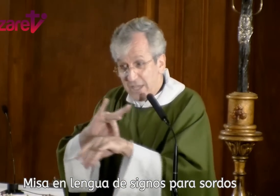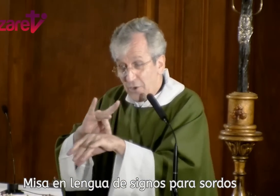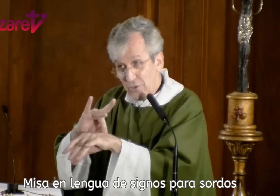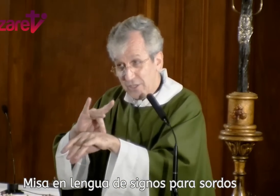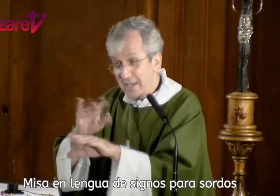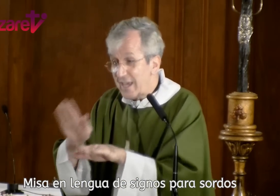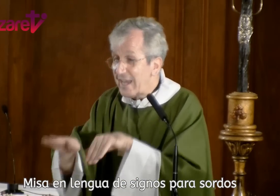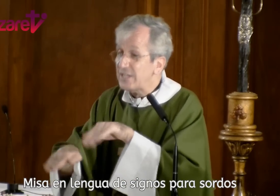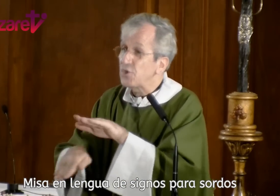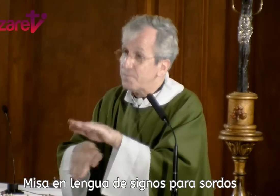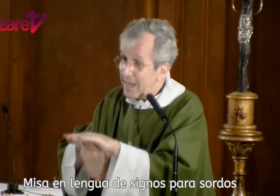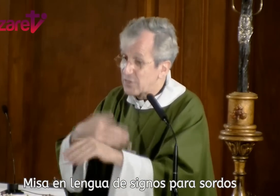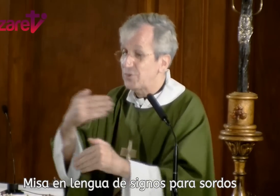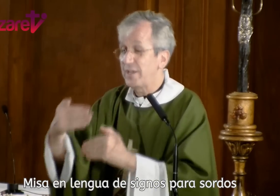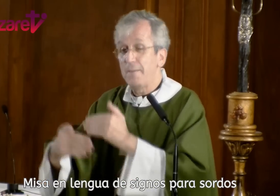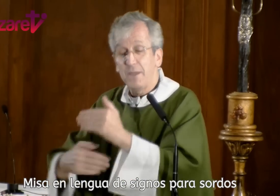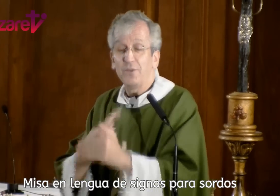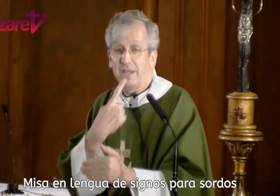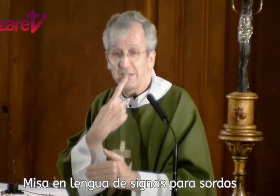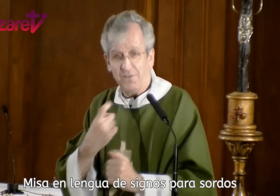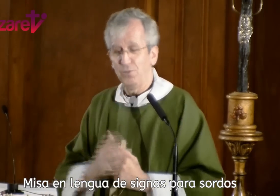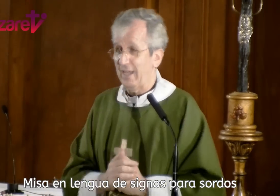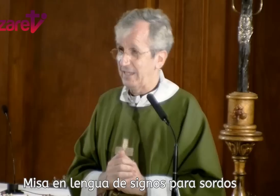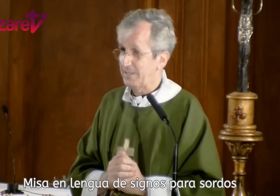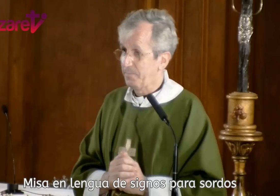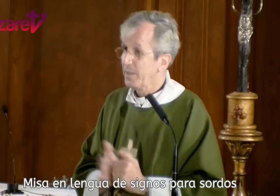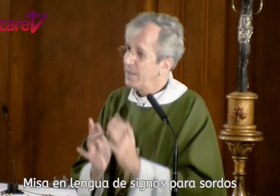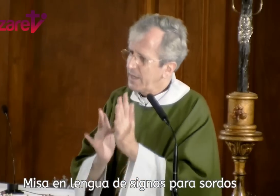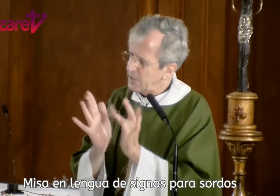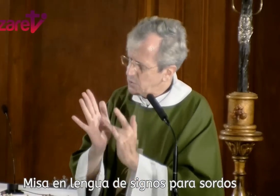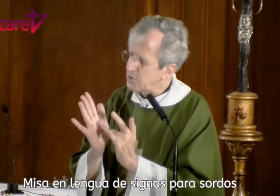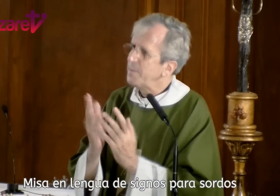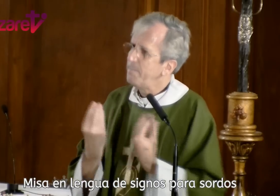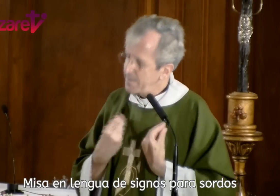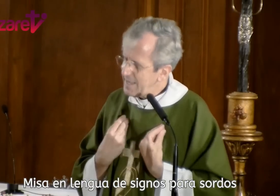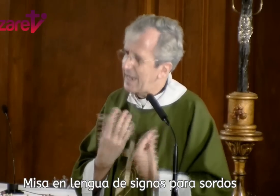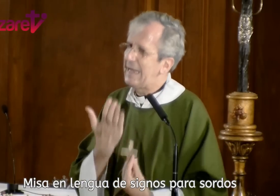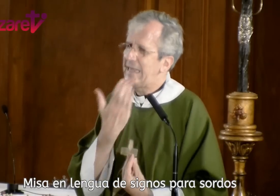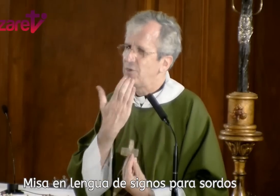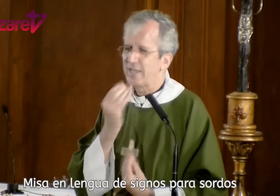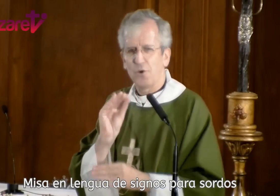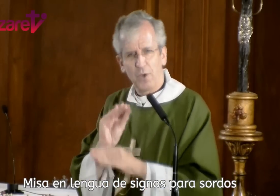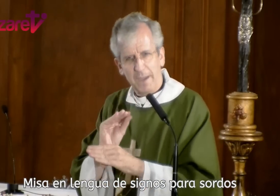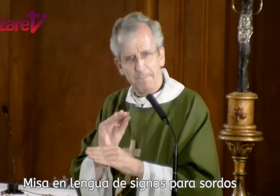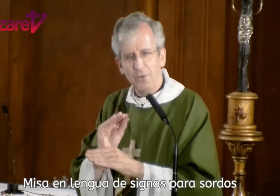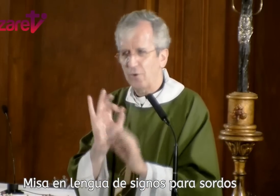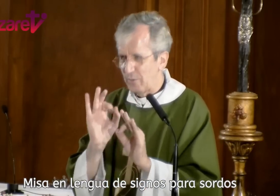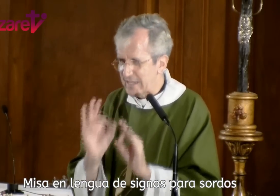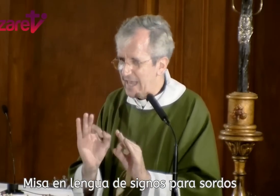Señor nos guíe en esos pasos en medio de las dificultades. Jesús vivía y nos da como ejemplo, como